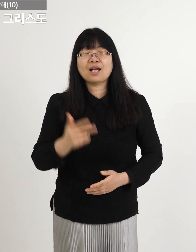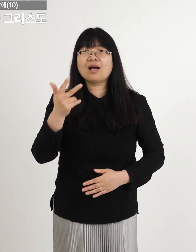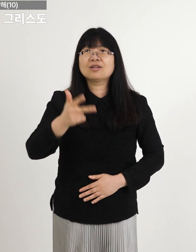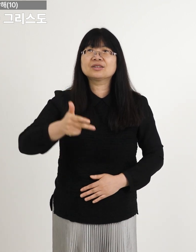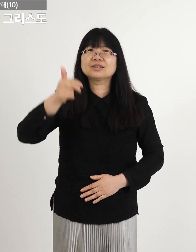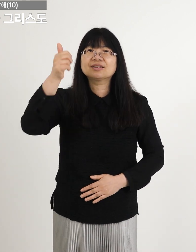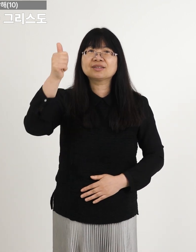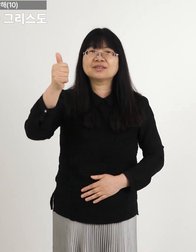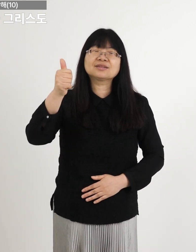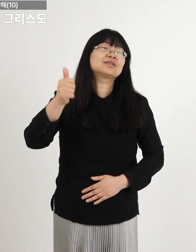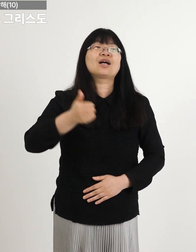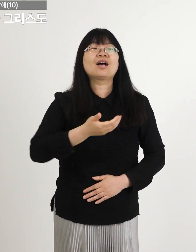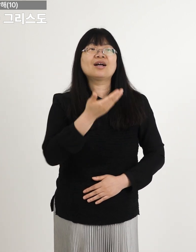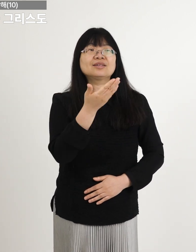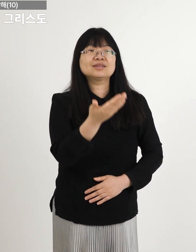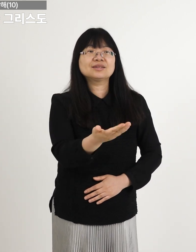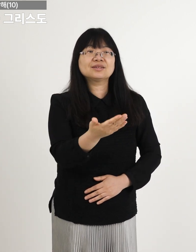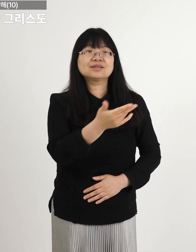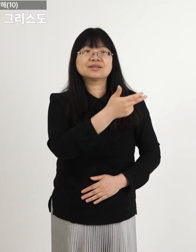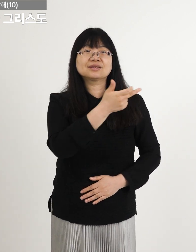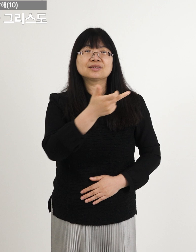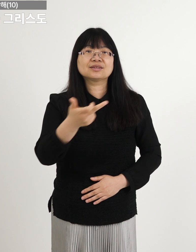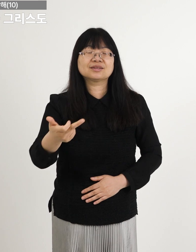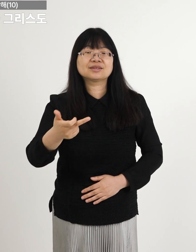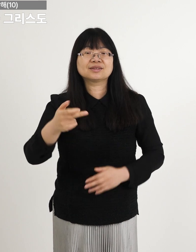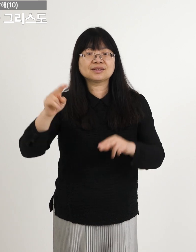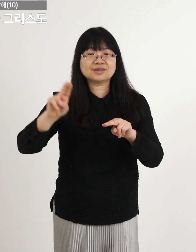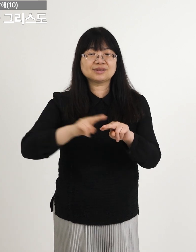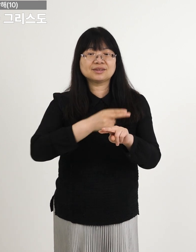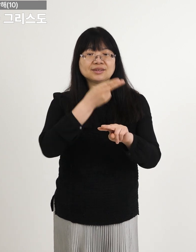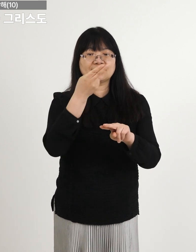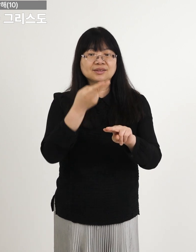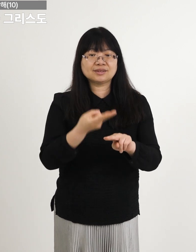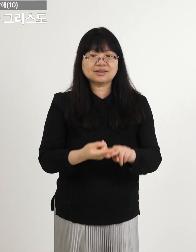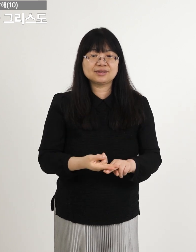주는 너의 큰 상급,